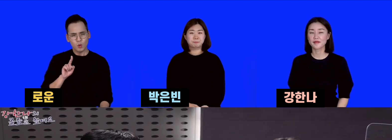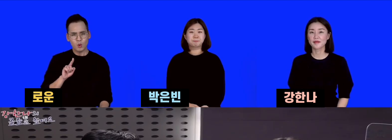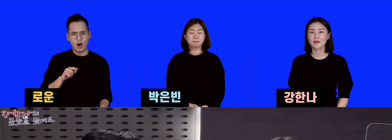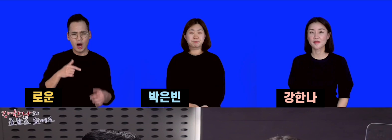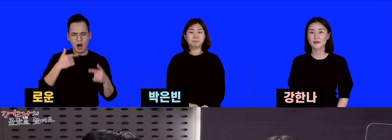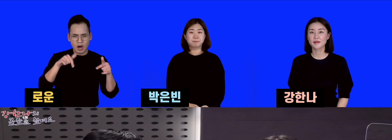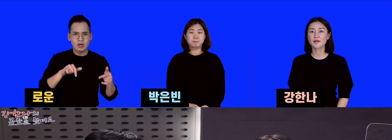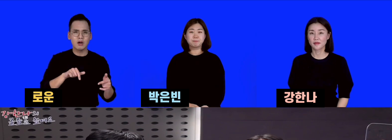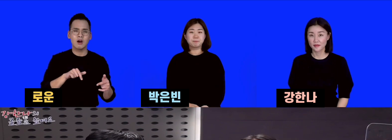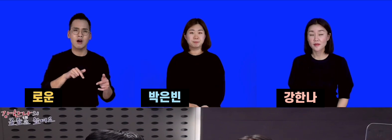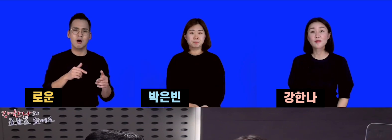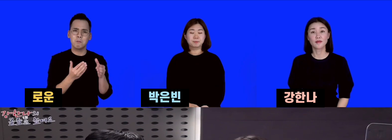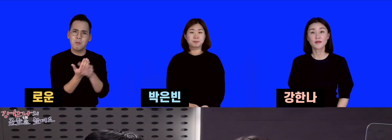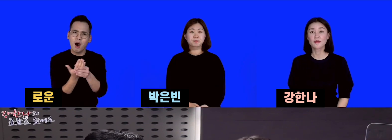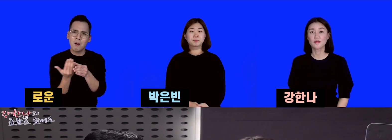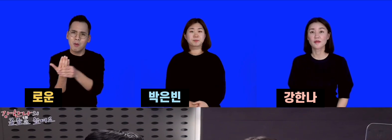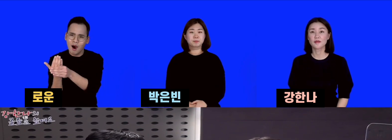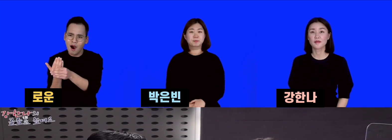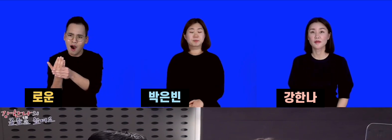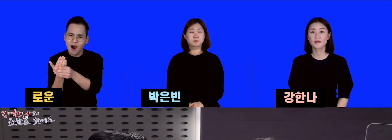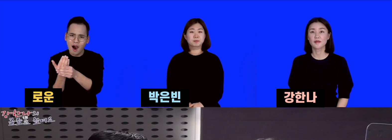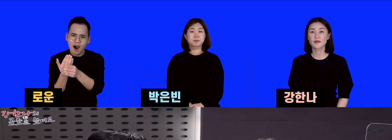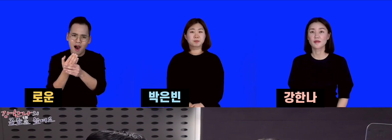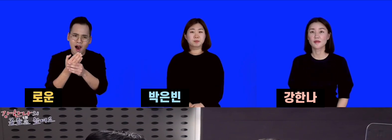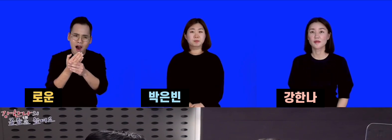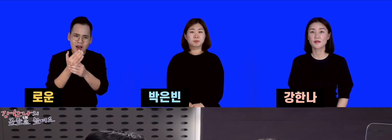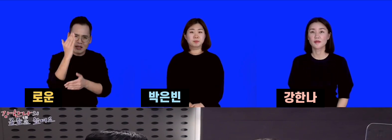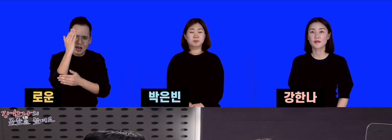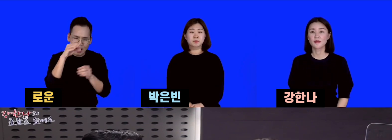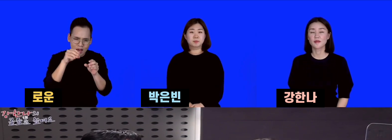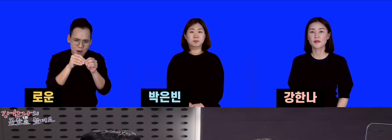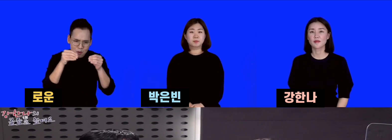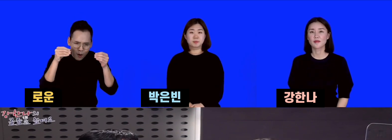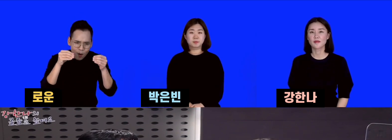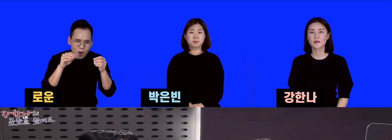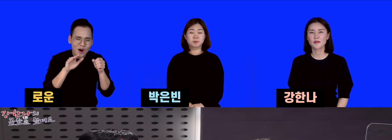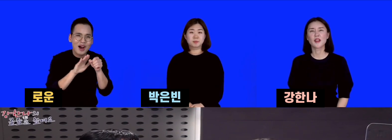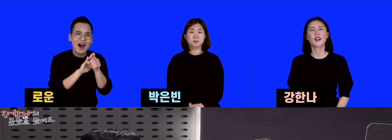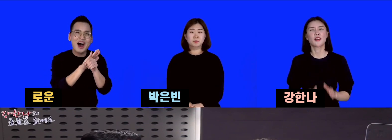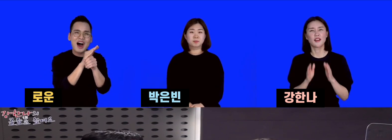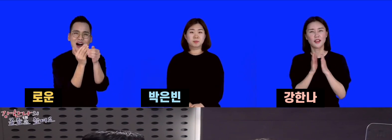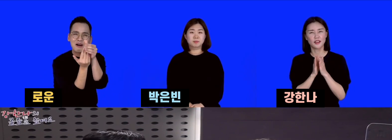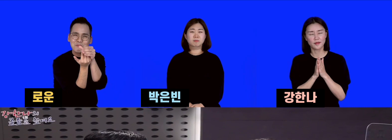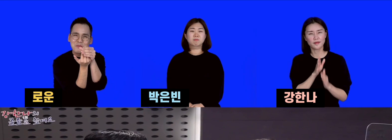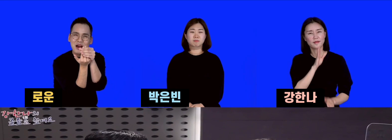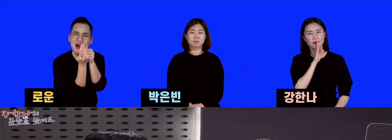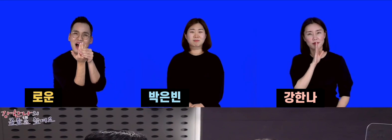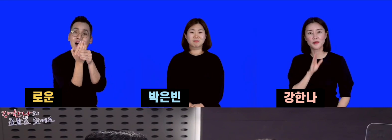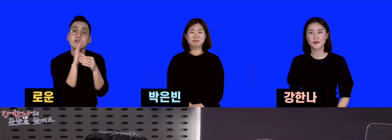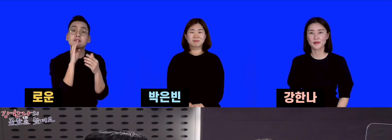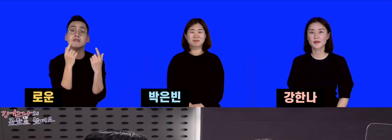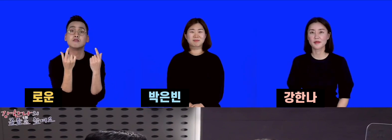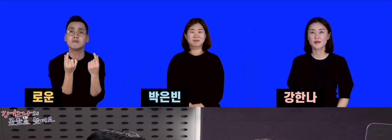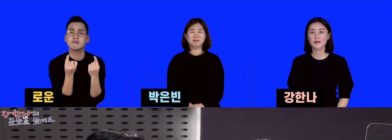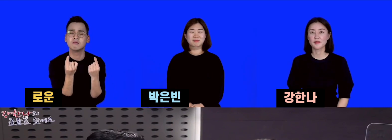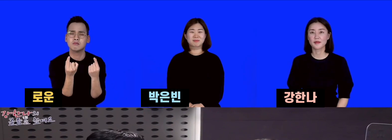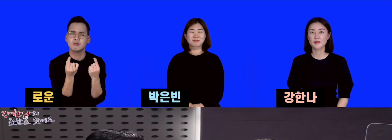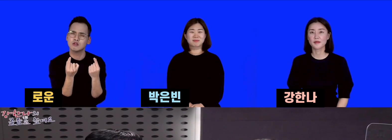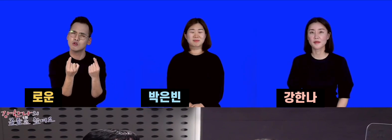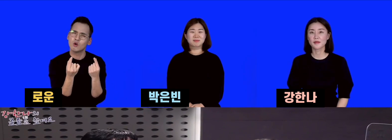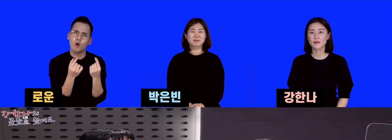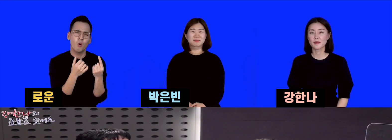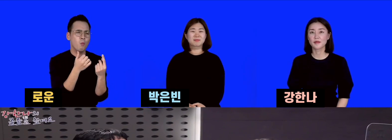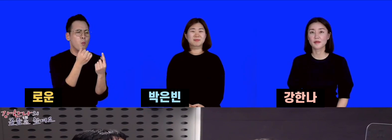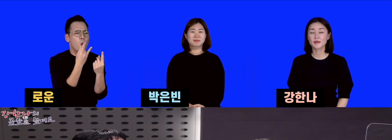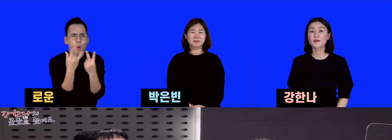사건들이 있고 그 사건들 속에서 이제 항상 사랑은 피어나기 마련이잖아요 맞아요 매회라고